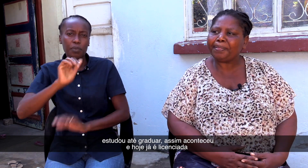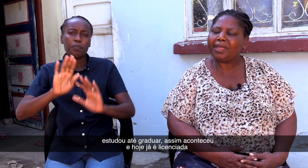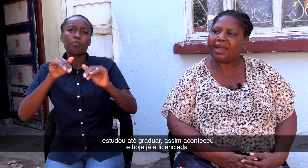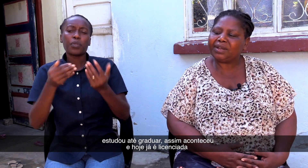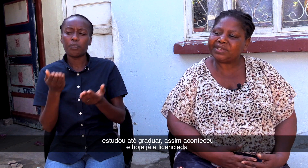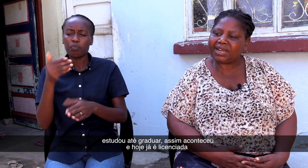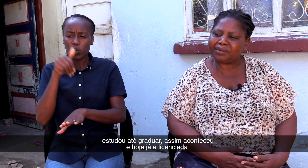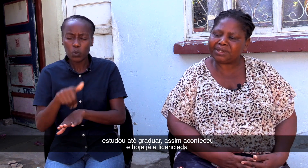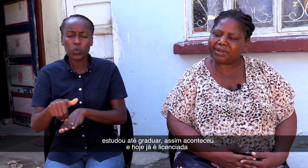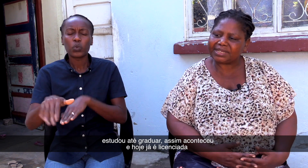já é licenciada.